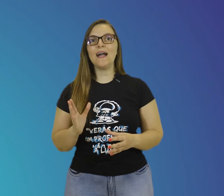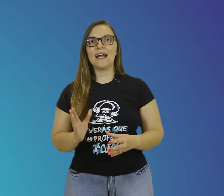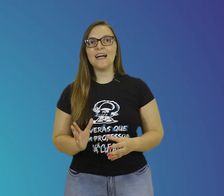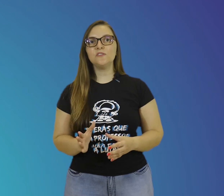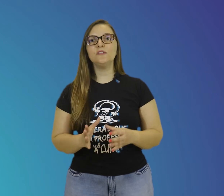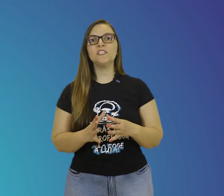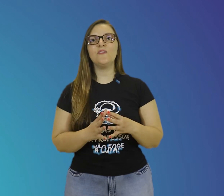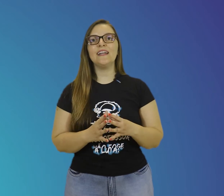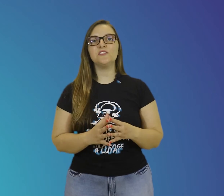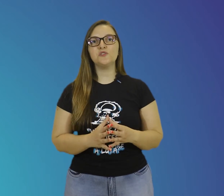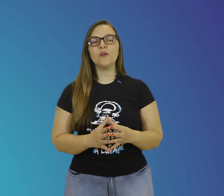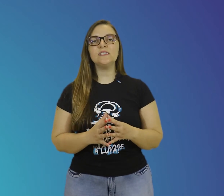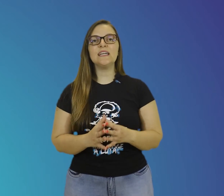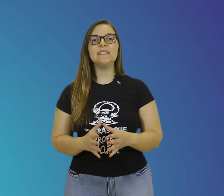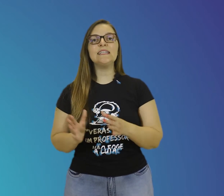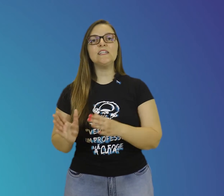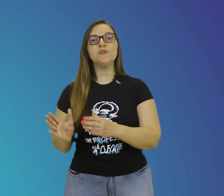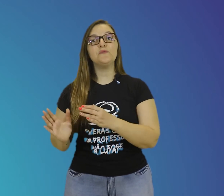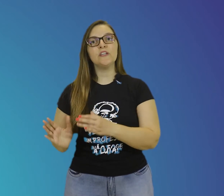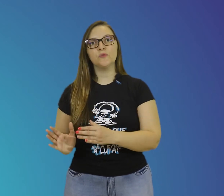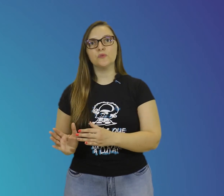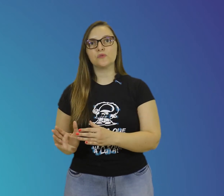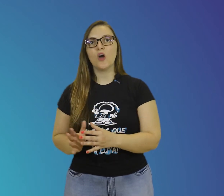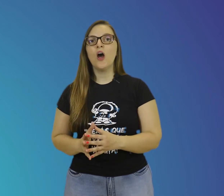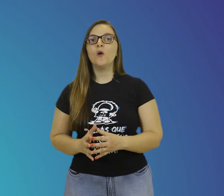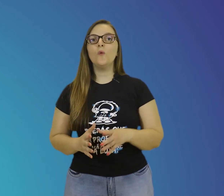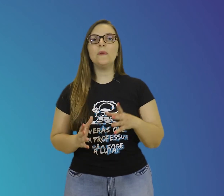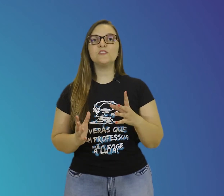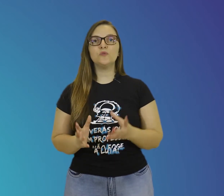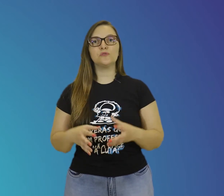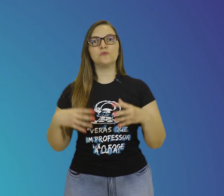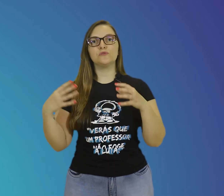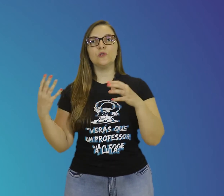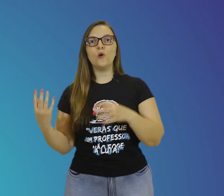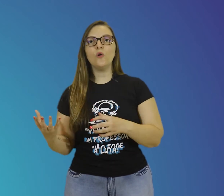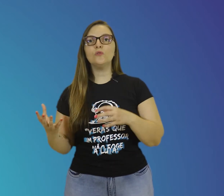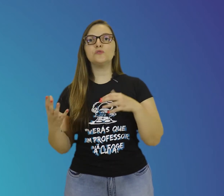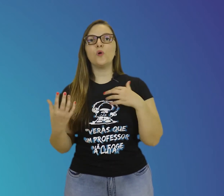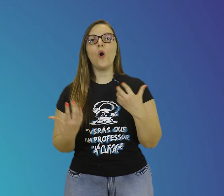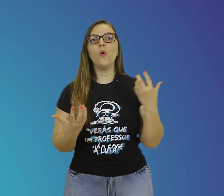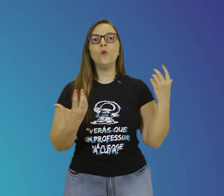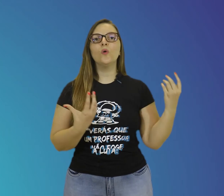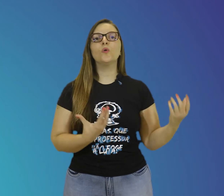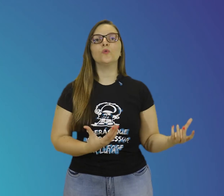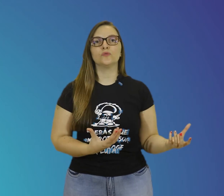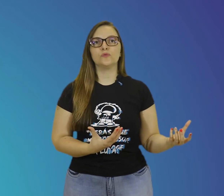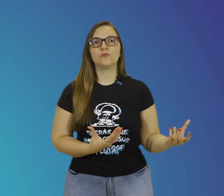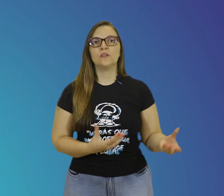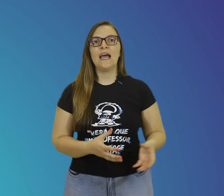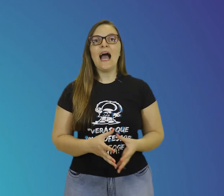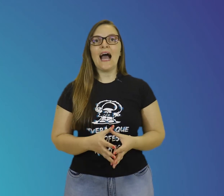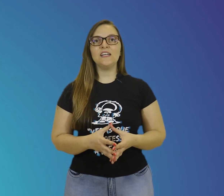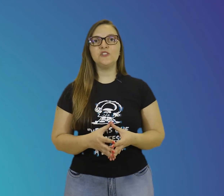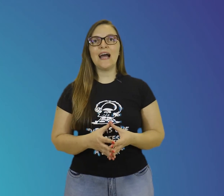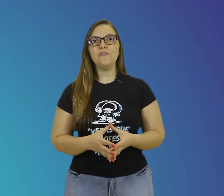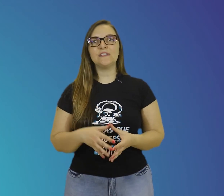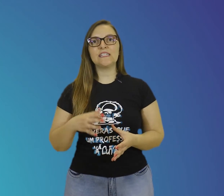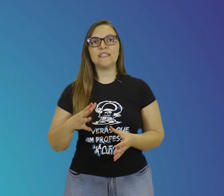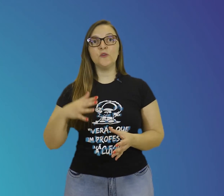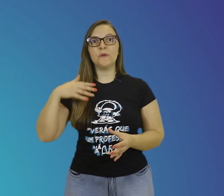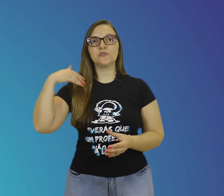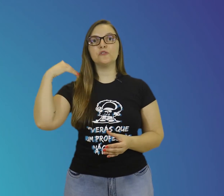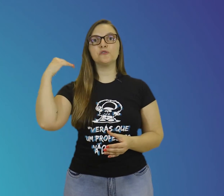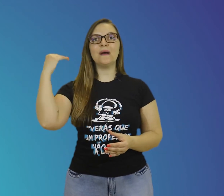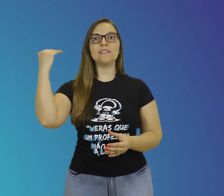nascem ao acaso das variações entre indivíduos, com pescoços longos ou curtos. As